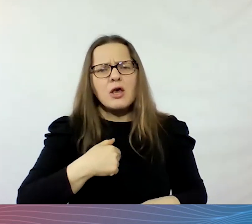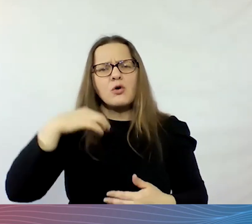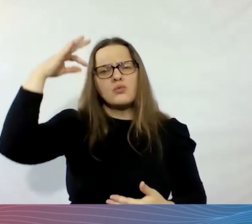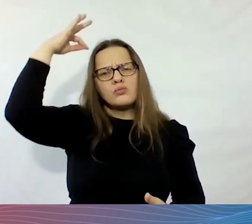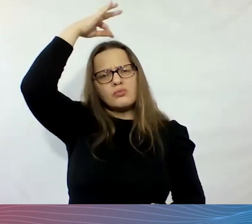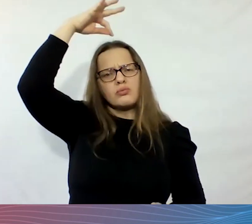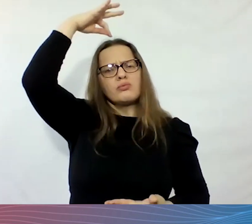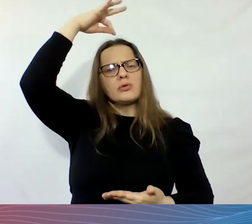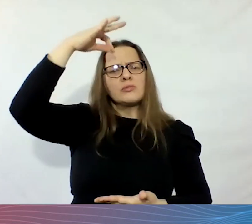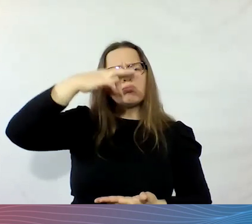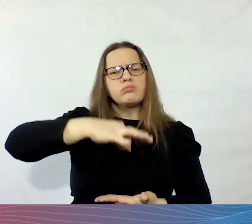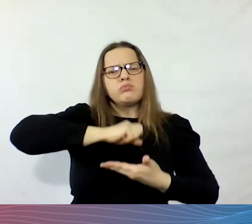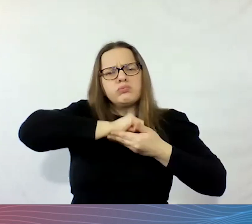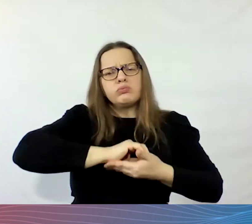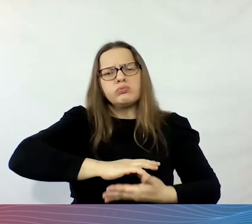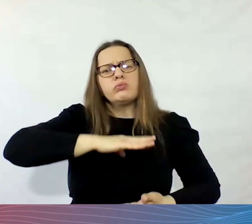de um corpo.